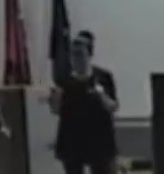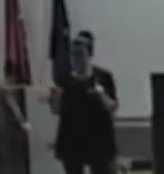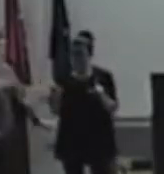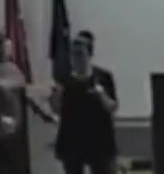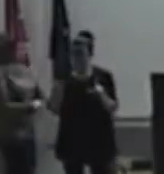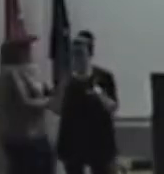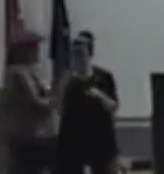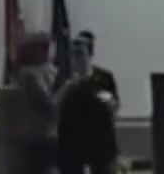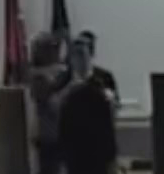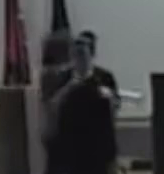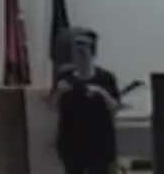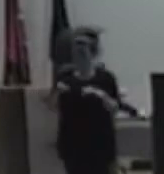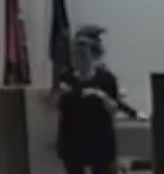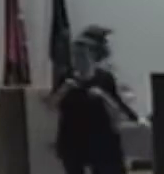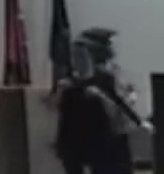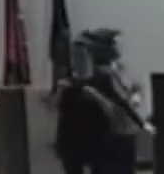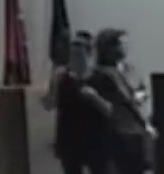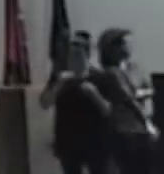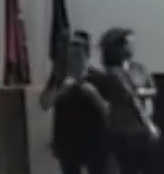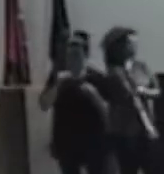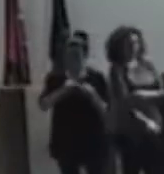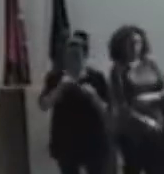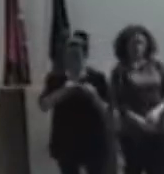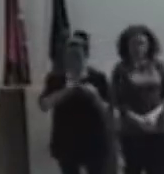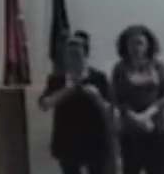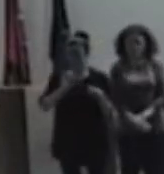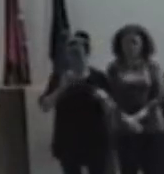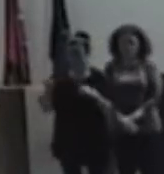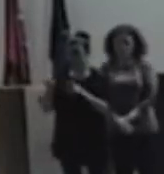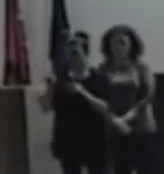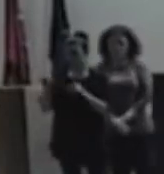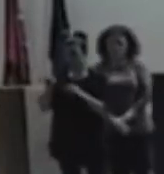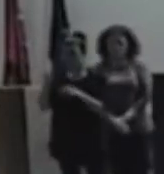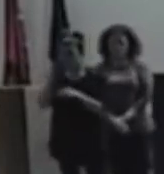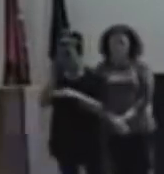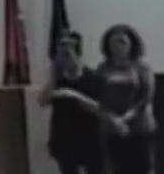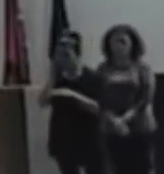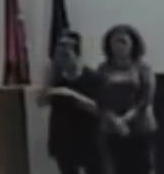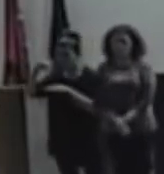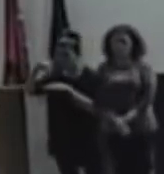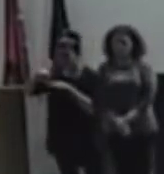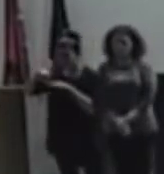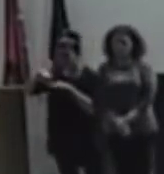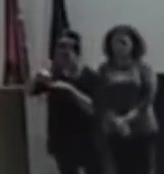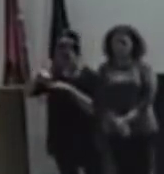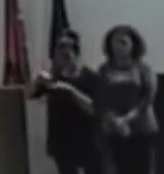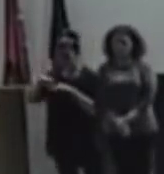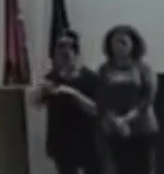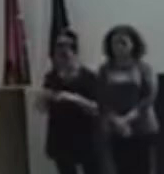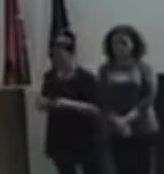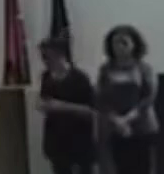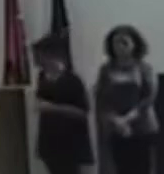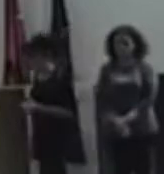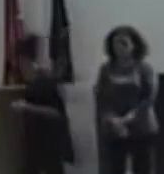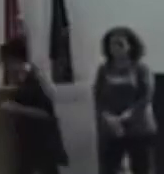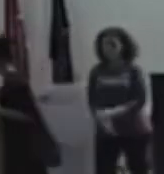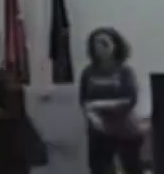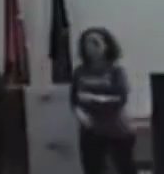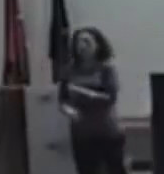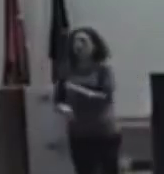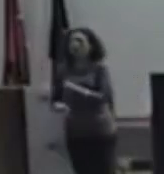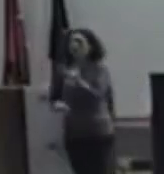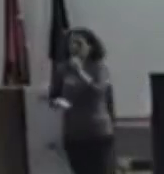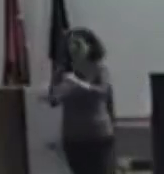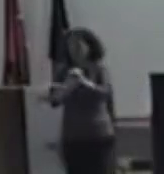la glucemia capilar y la glucemia intersticial, que nos dice el sensor. Bueno, a veces